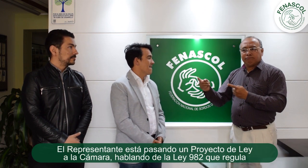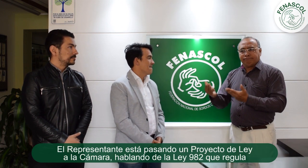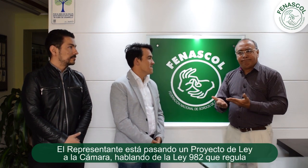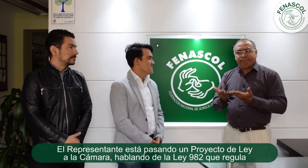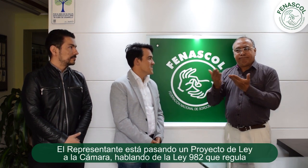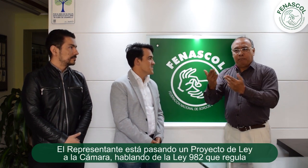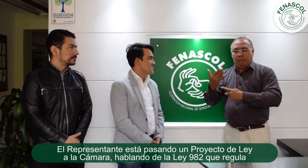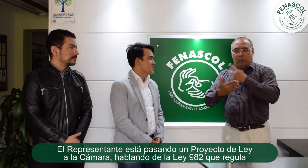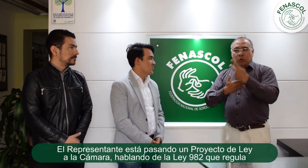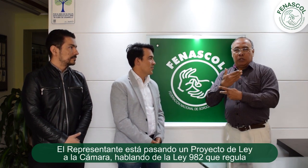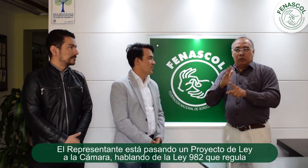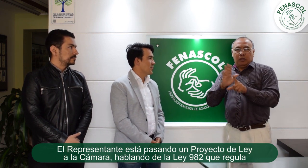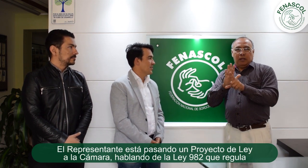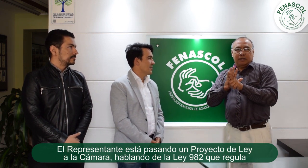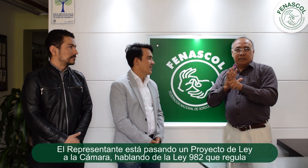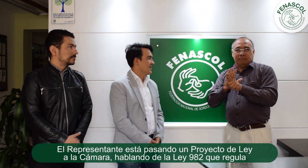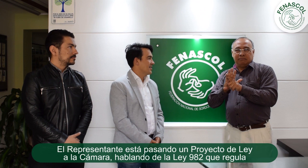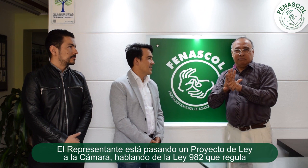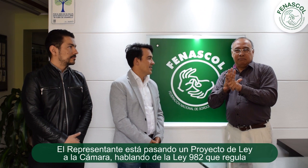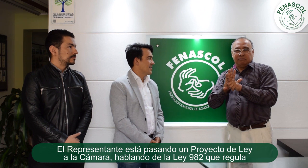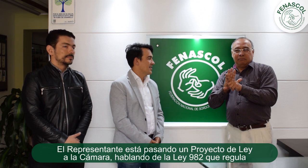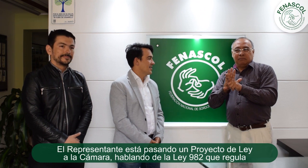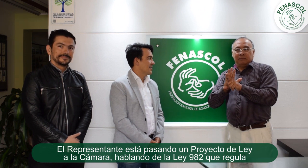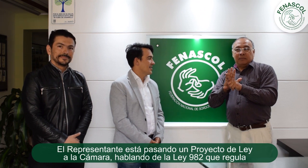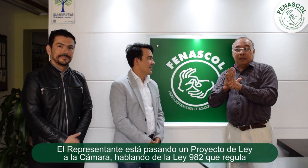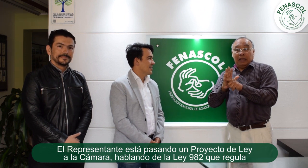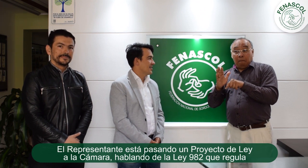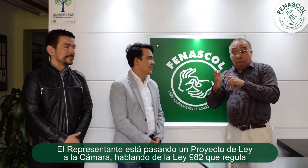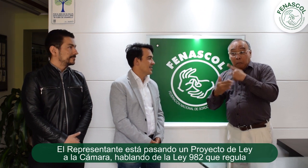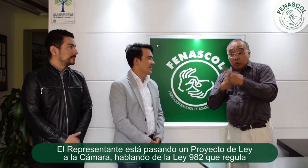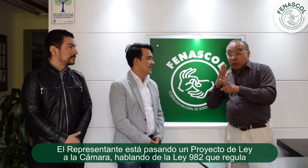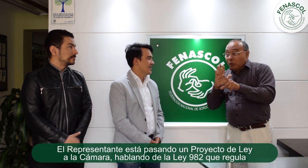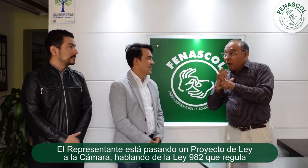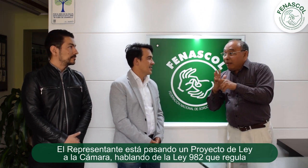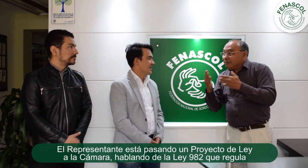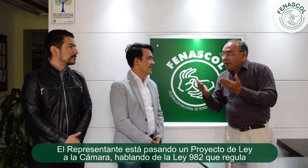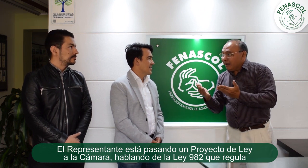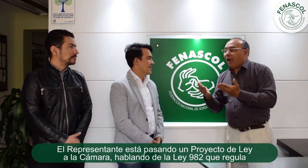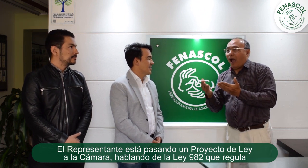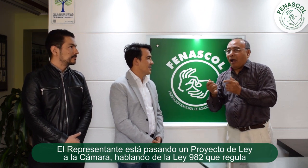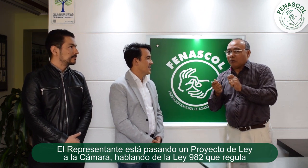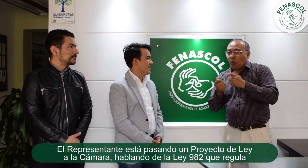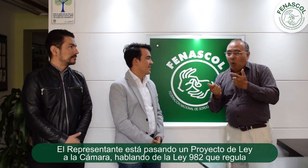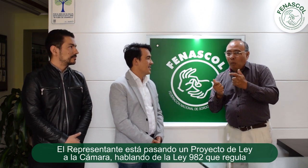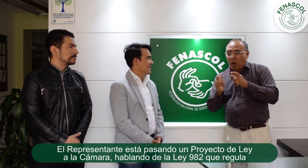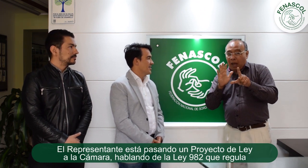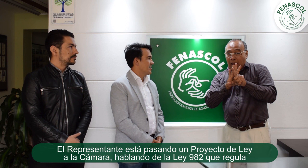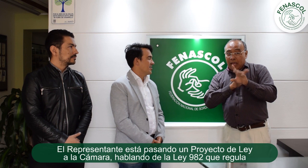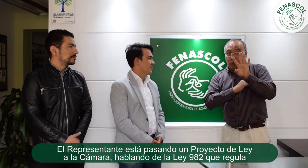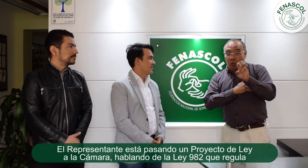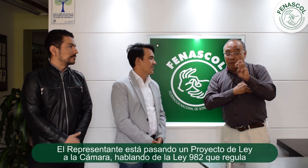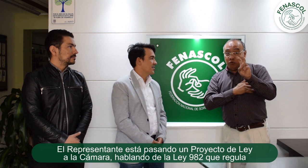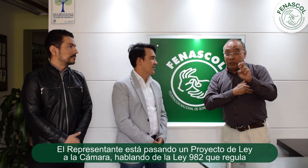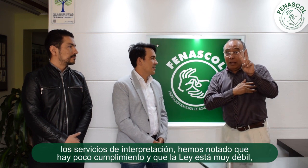El representante está pasando un proyecto de ley a la Cámara, hablando de la ley